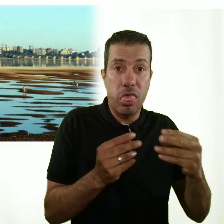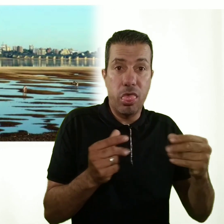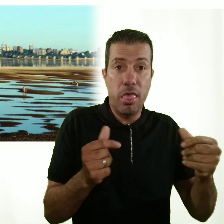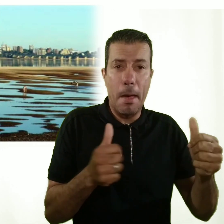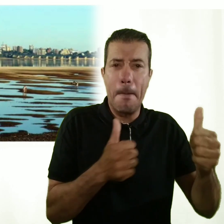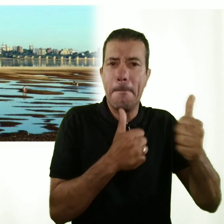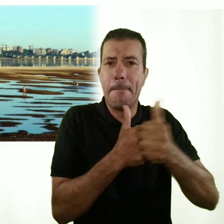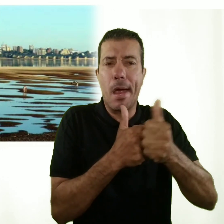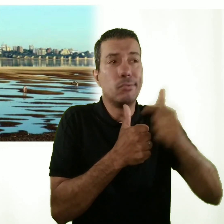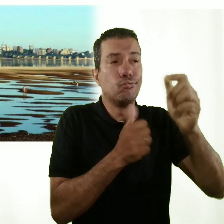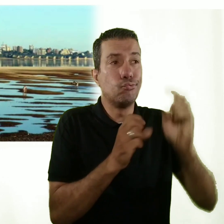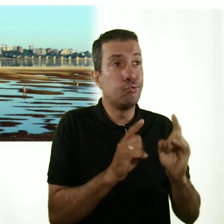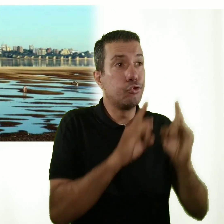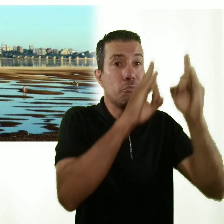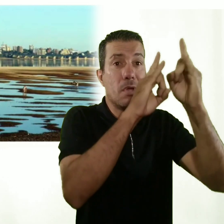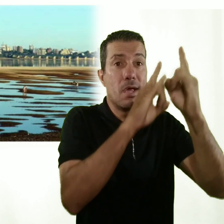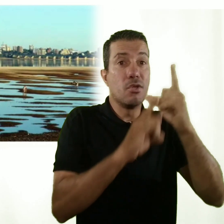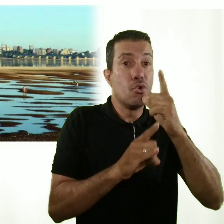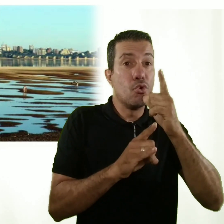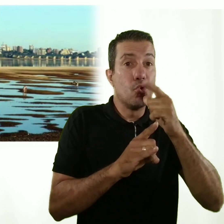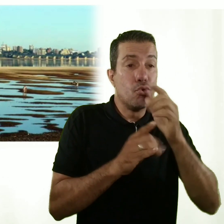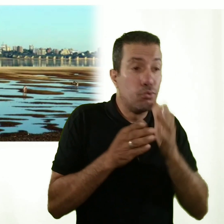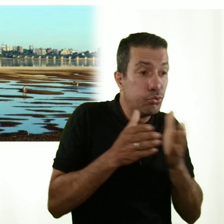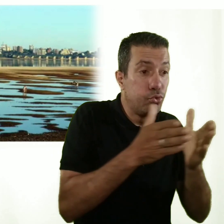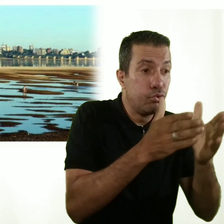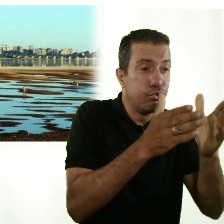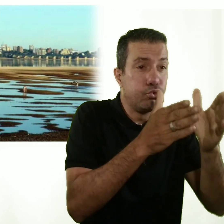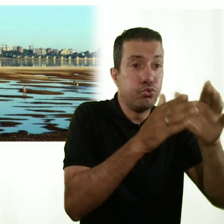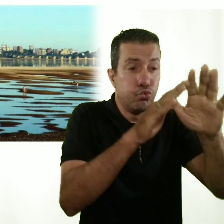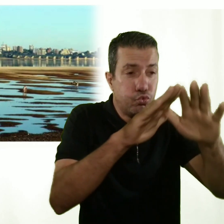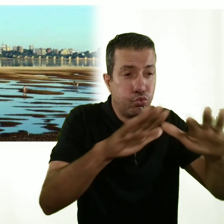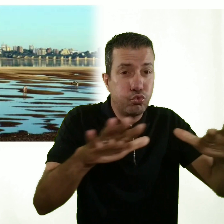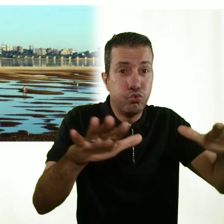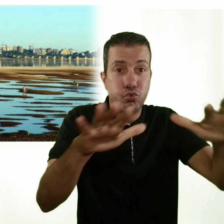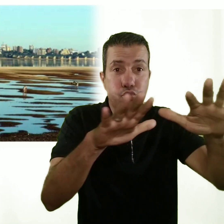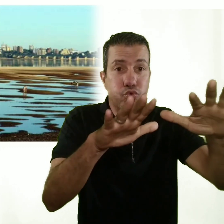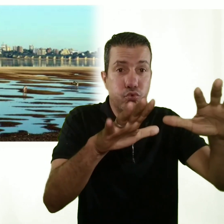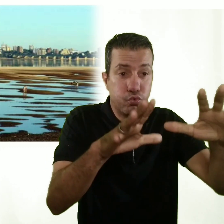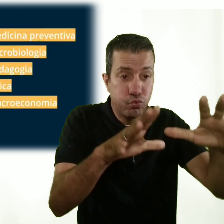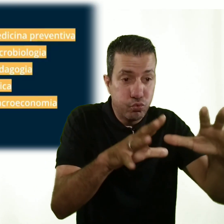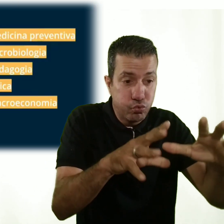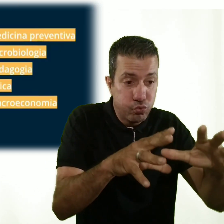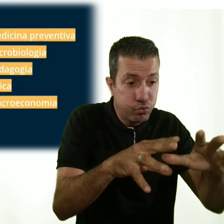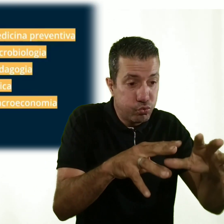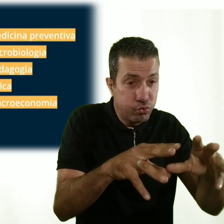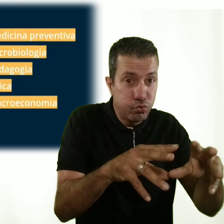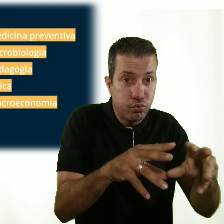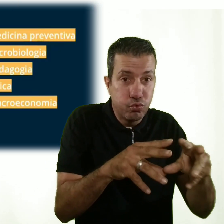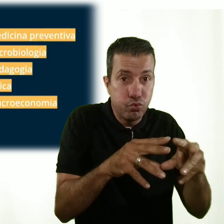onde está o rio, mas ele deveria estar até embaixo. Ele já secou tudo isso.